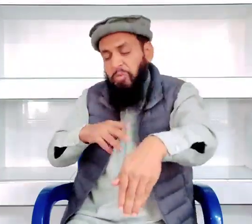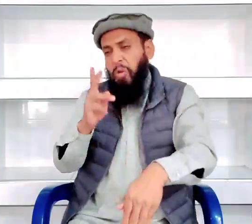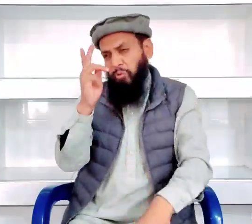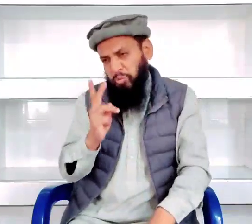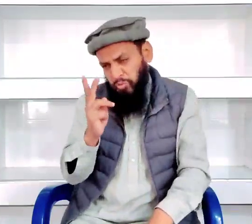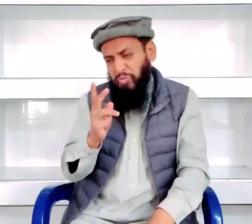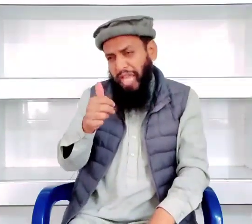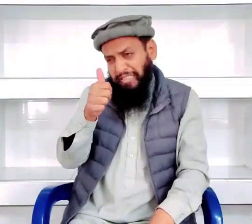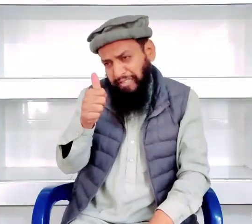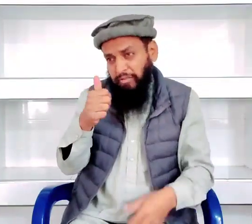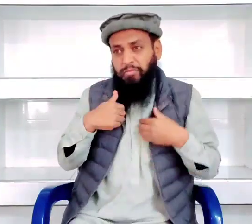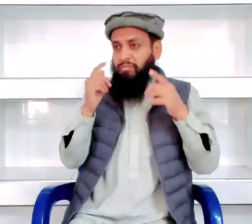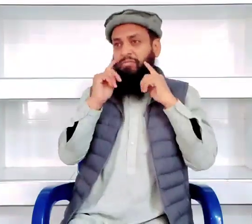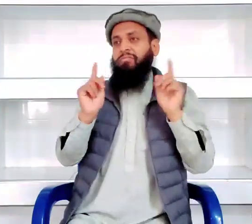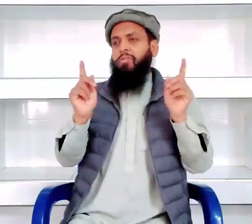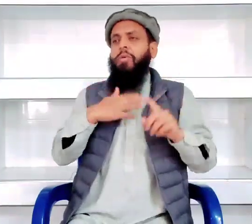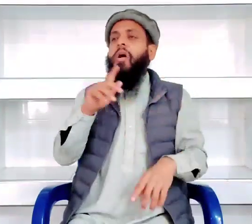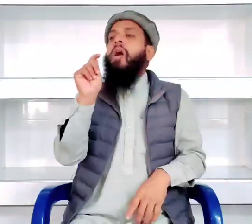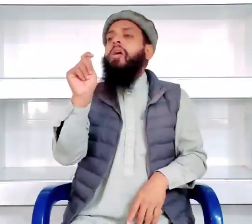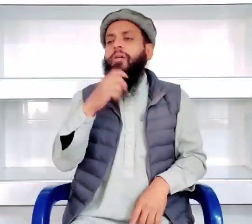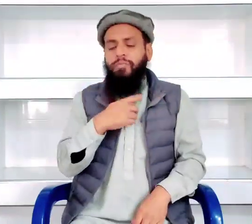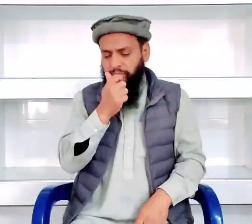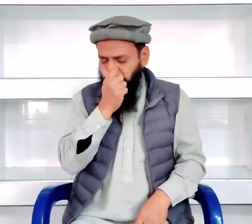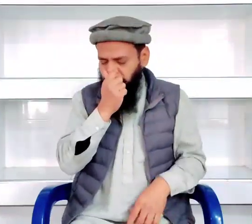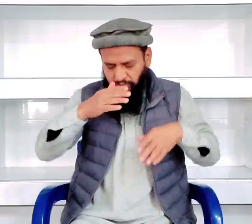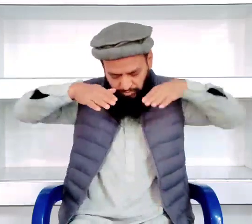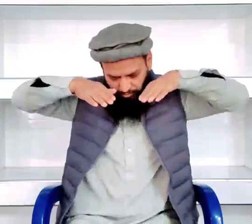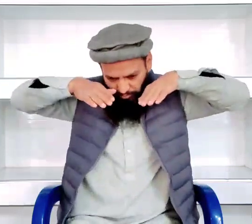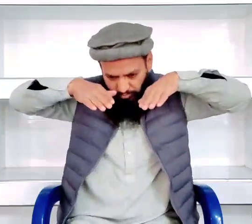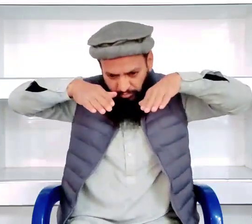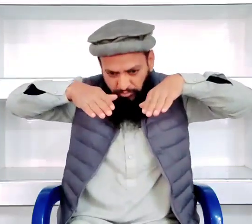محمد رسول اللہ صلی اللہ علیہ وسلم نے تو منع فرمایا